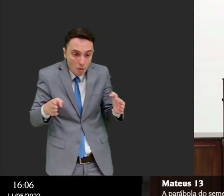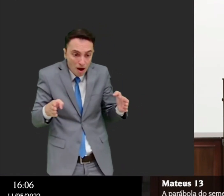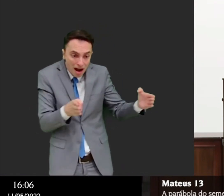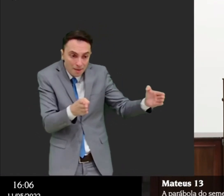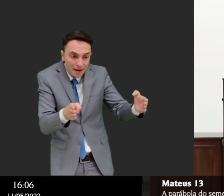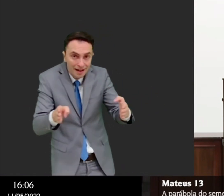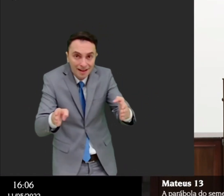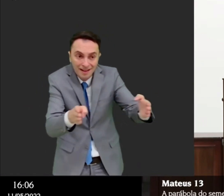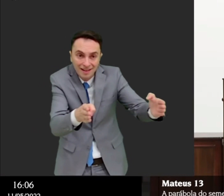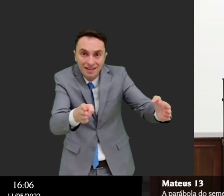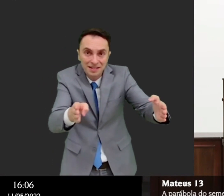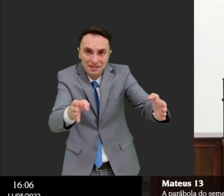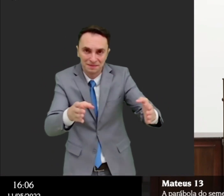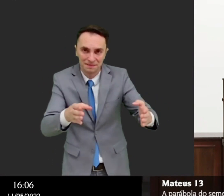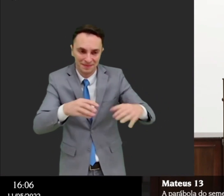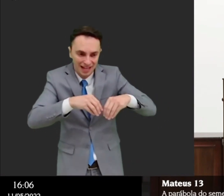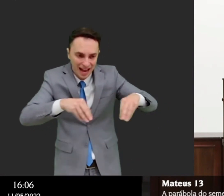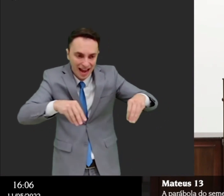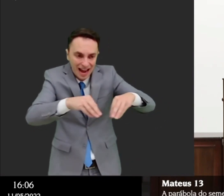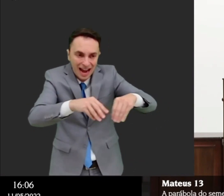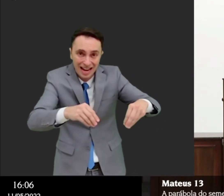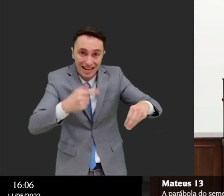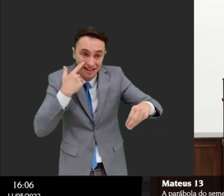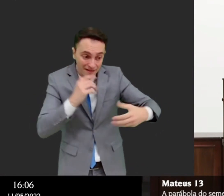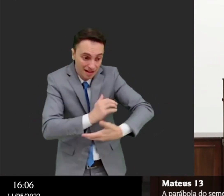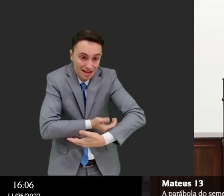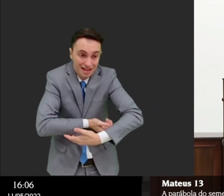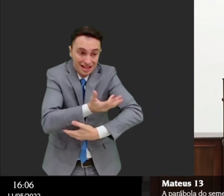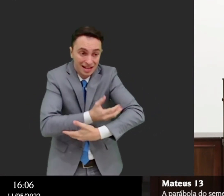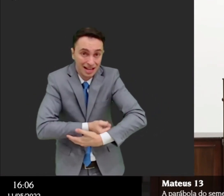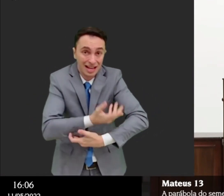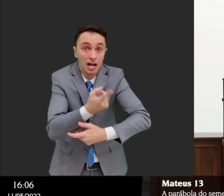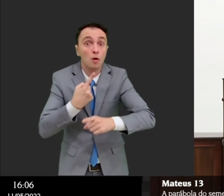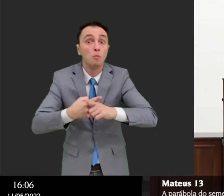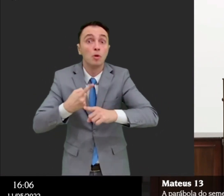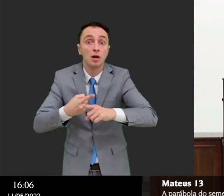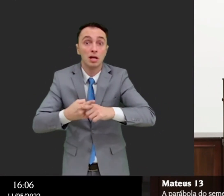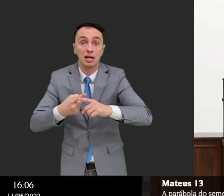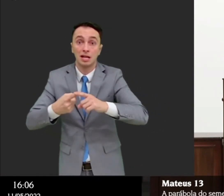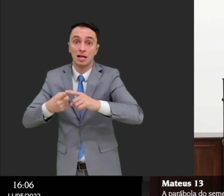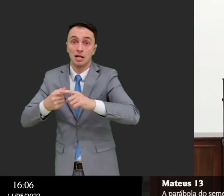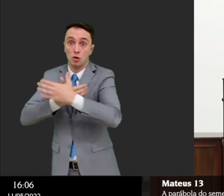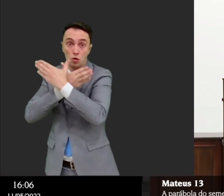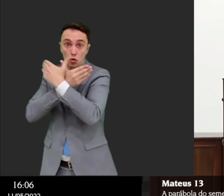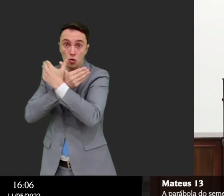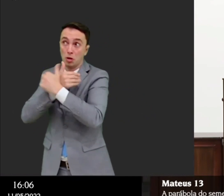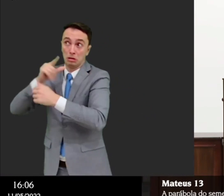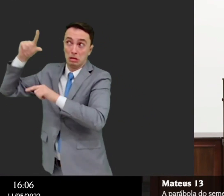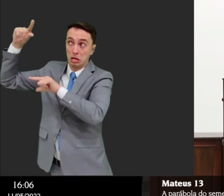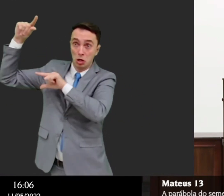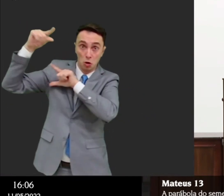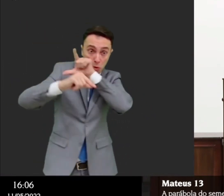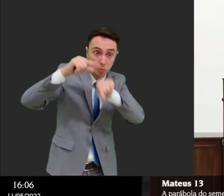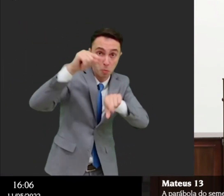Pega e guarda bem. As aves do céu vão vir procurar ela. Todo dia as aves do